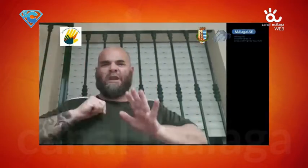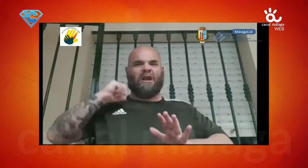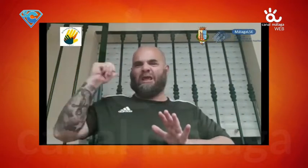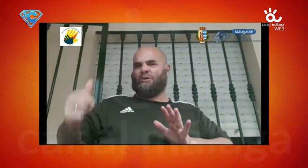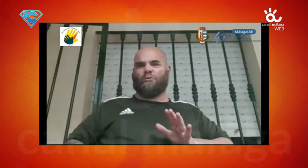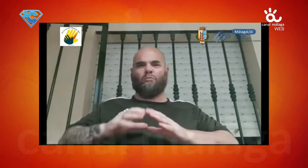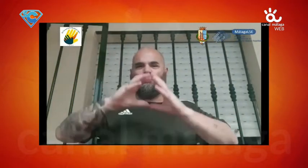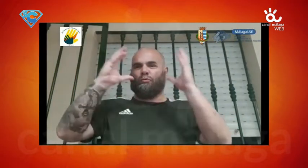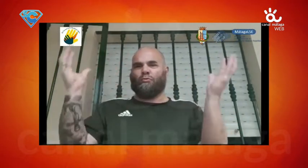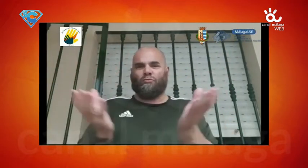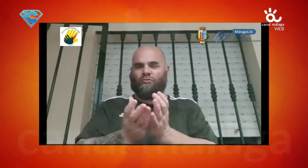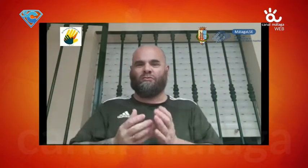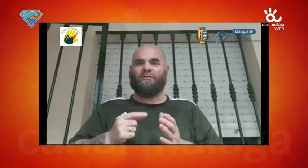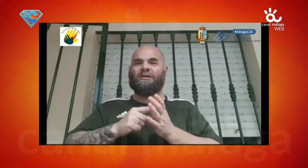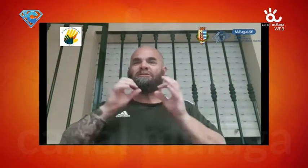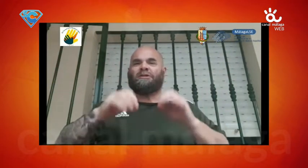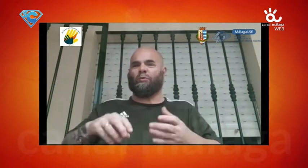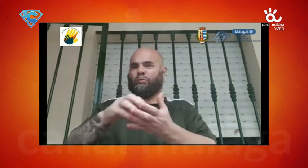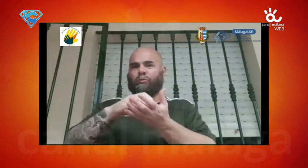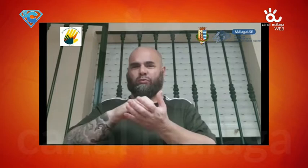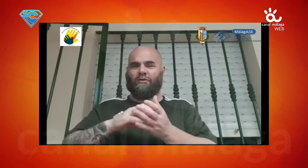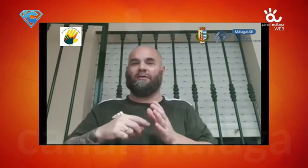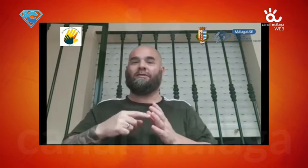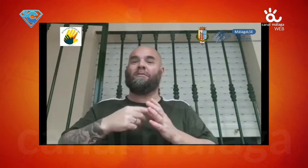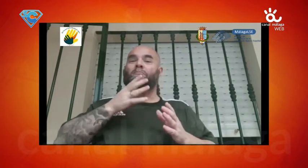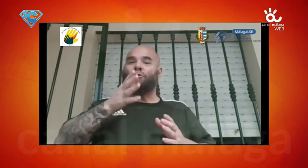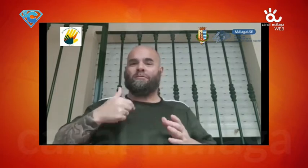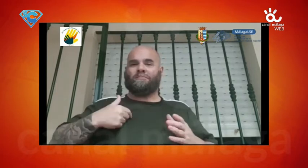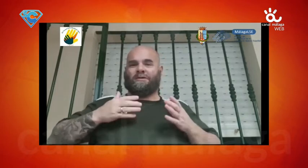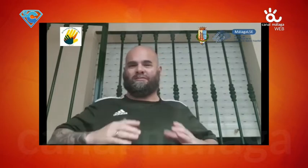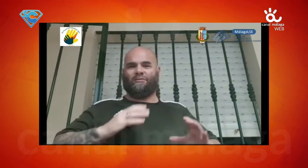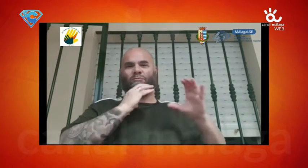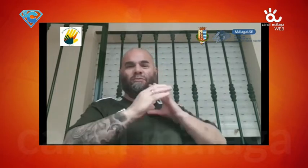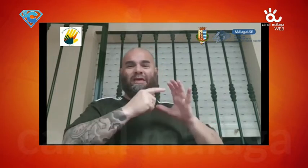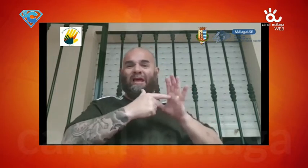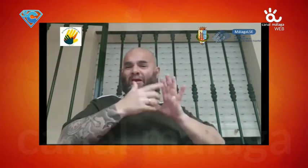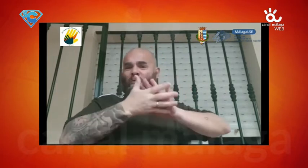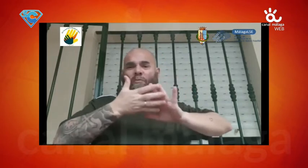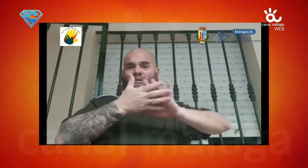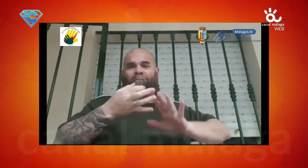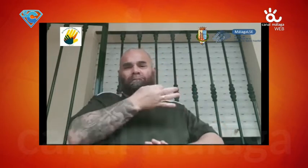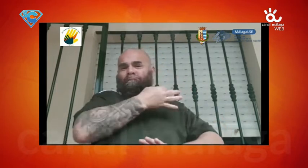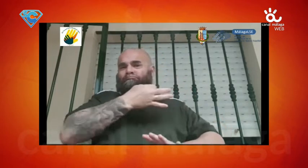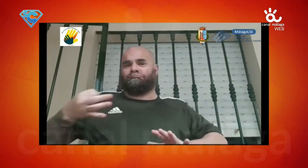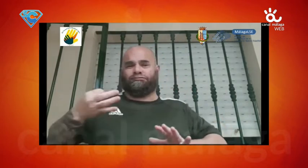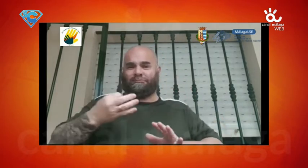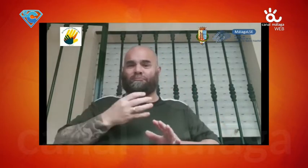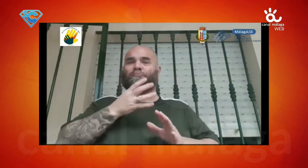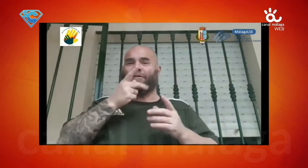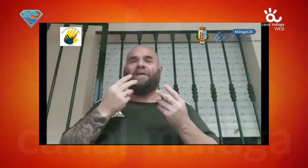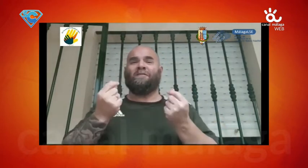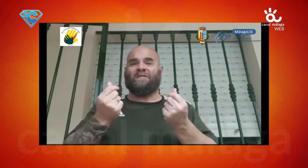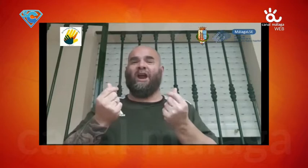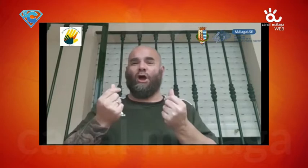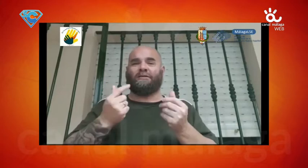La lengua de signos para mí es la más rica del mundo, sin lugar a dudas. Gracias a ella puedo comunicarme perfectamente con mi